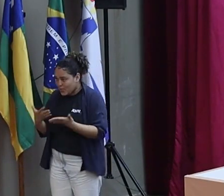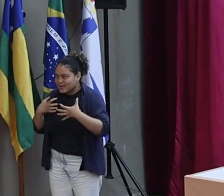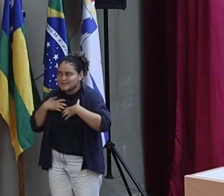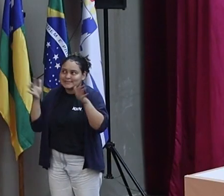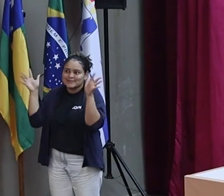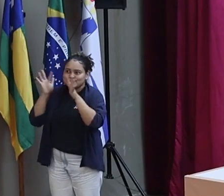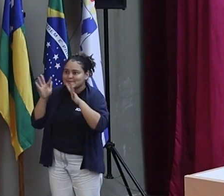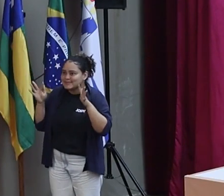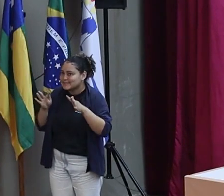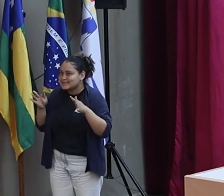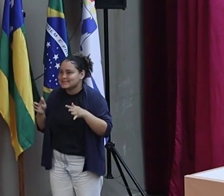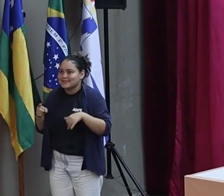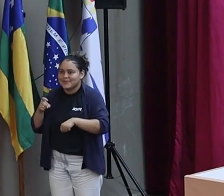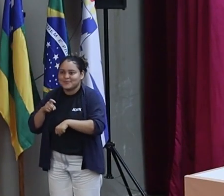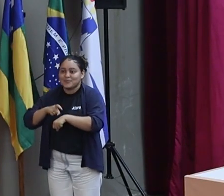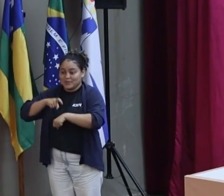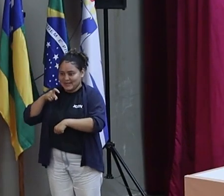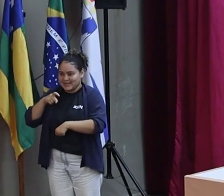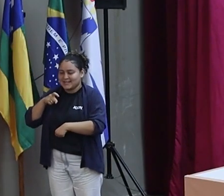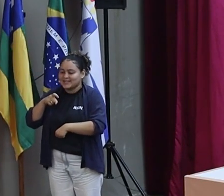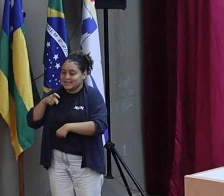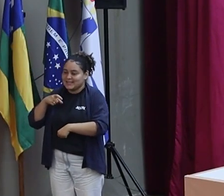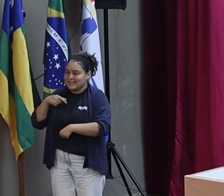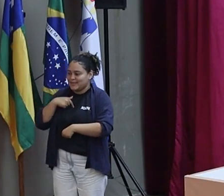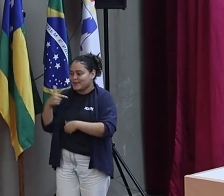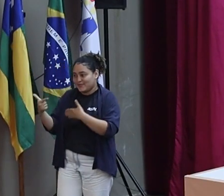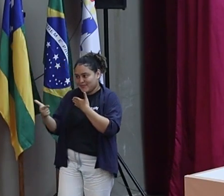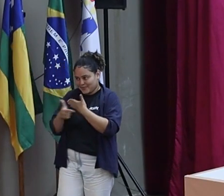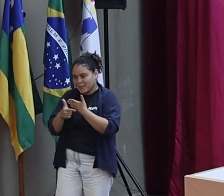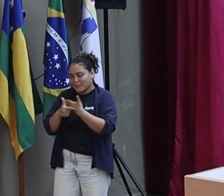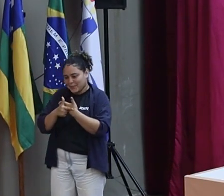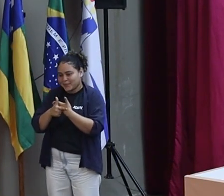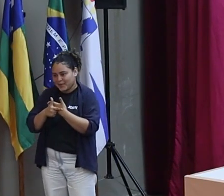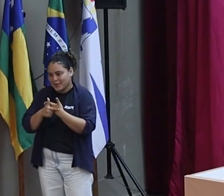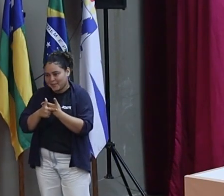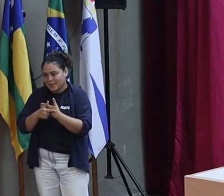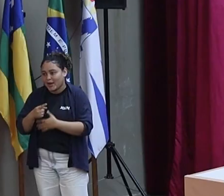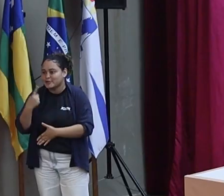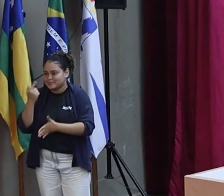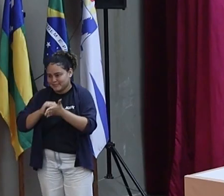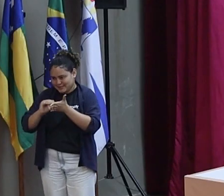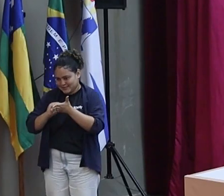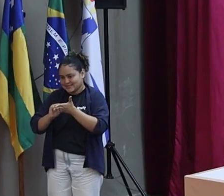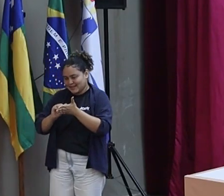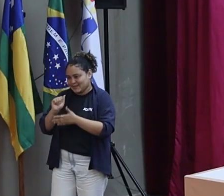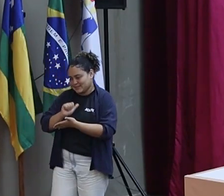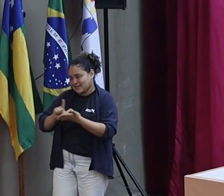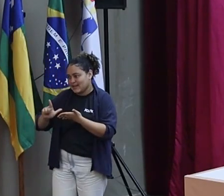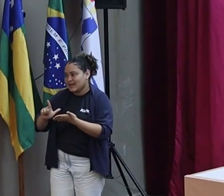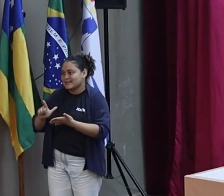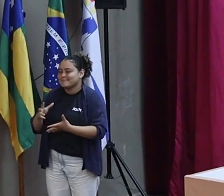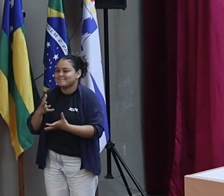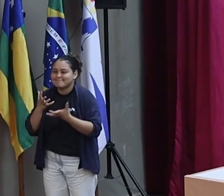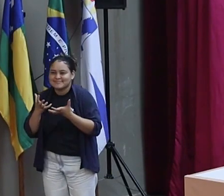nesse momento, ocupo ainda, né, a função de primeiro secretário da LAB e